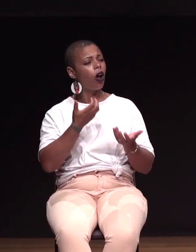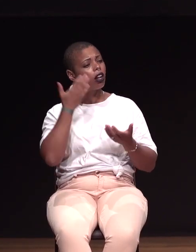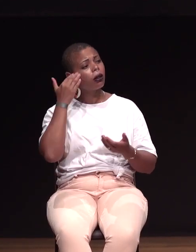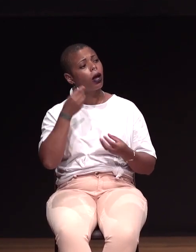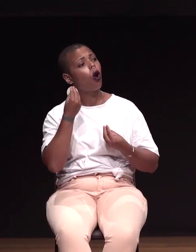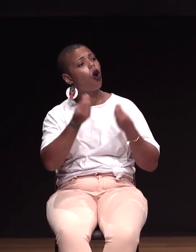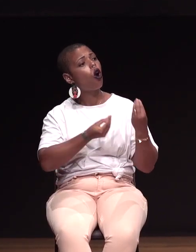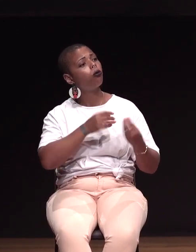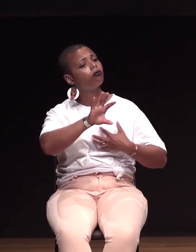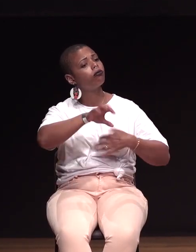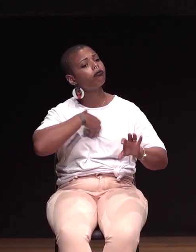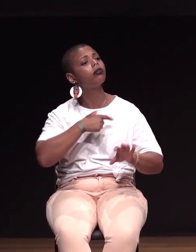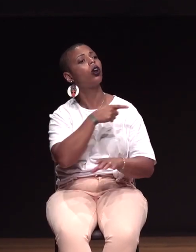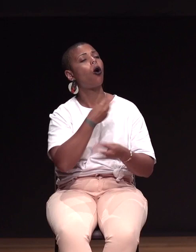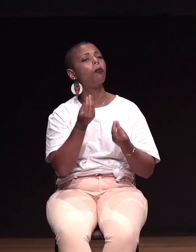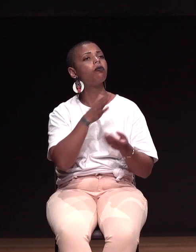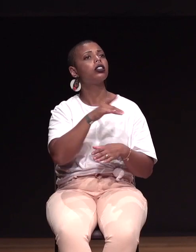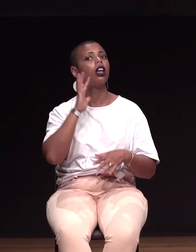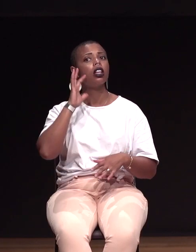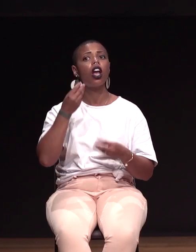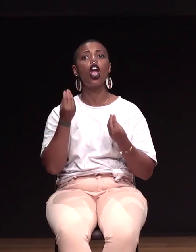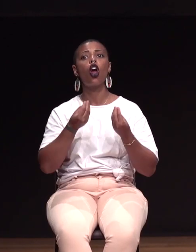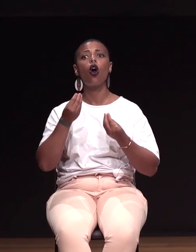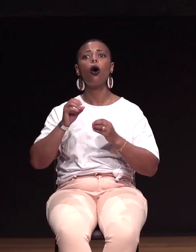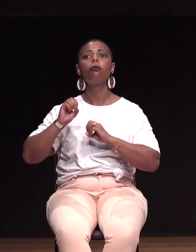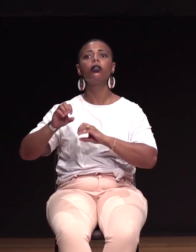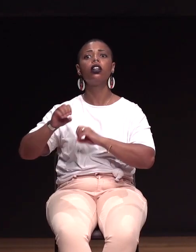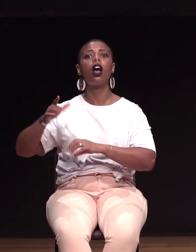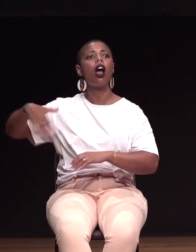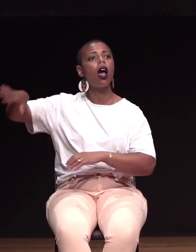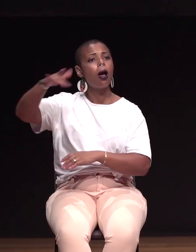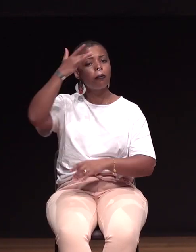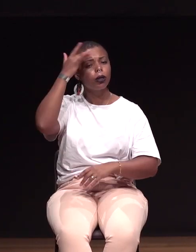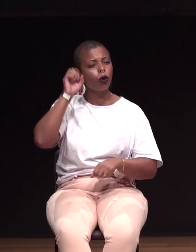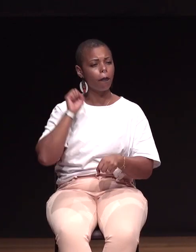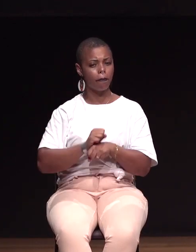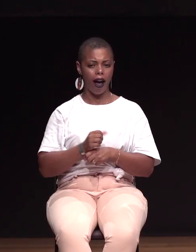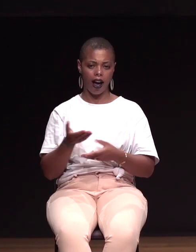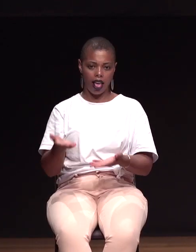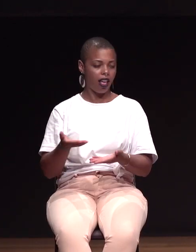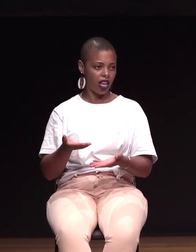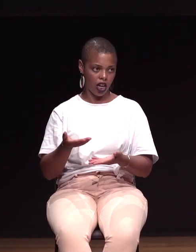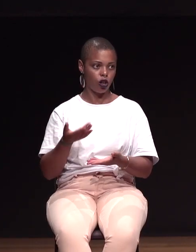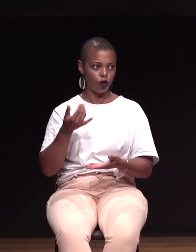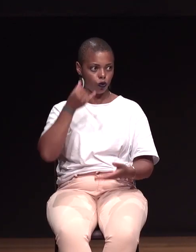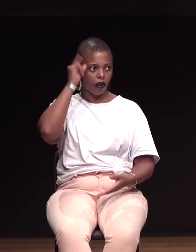como eu deveria me lidar e de que forma a gente poderia educar essas pessoas melhor para não estar passando por esse tipo de situação mais.